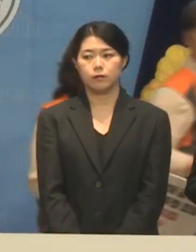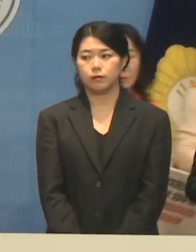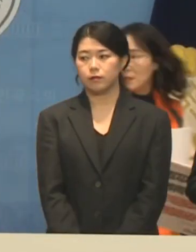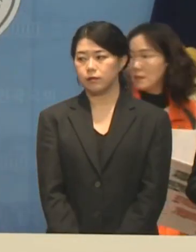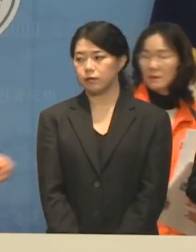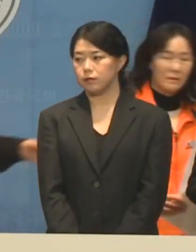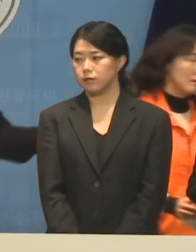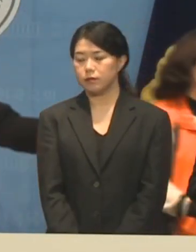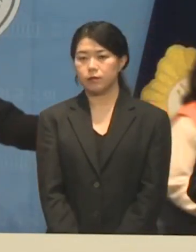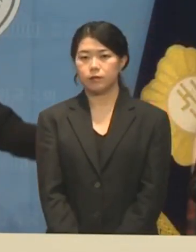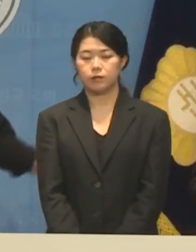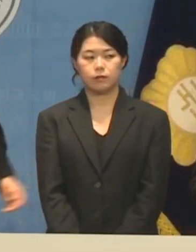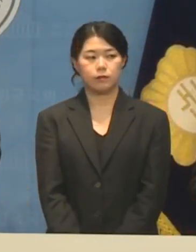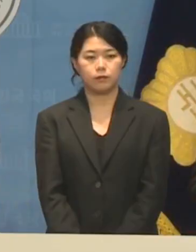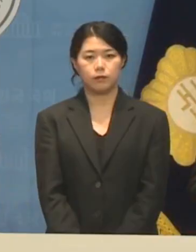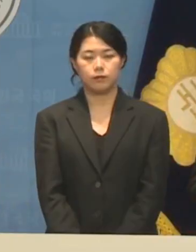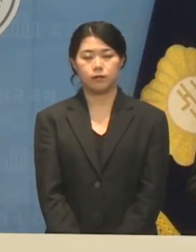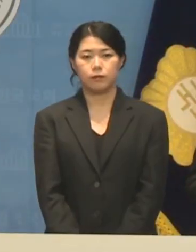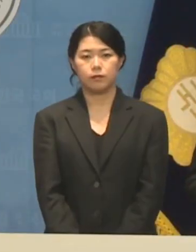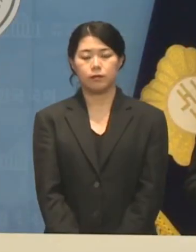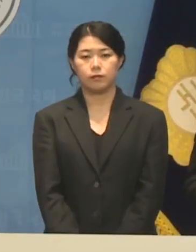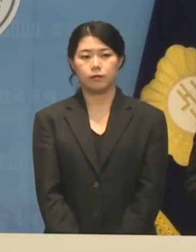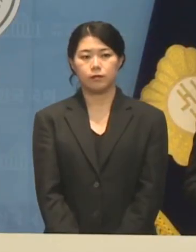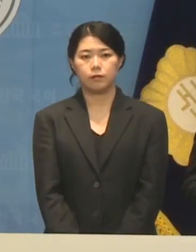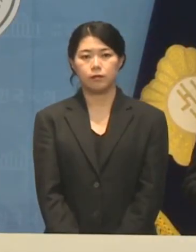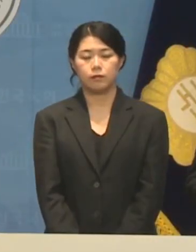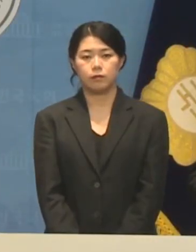의원님 옆으로 쓰시면 돼요.